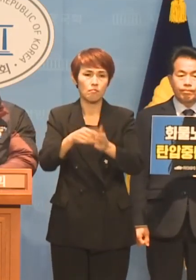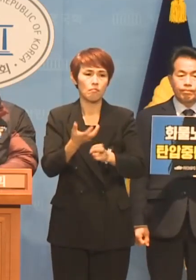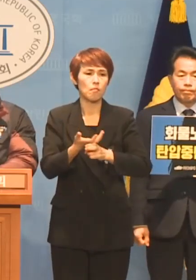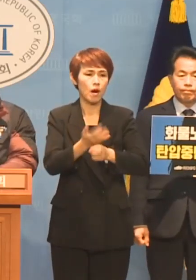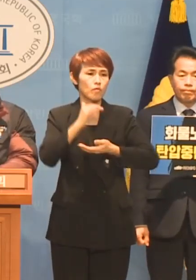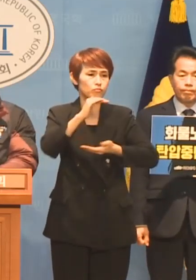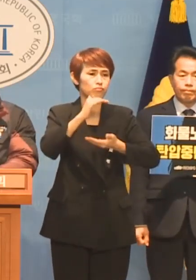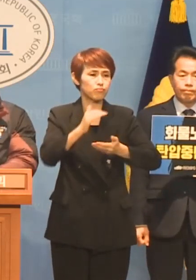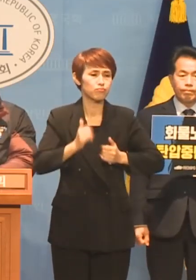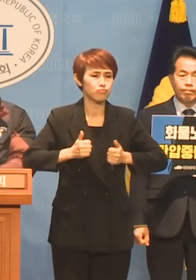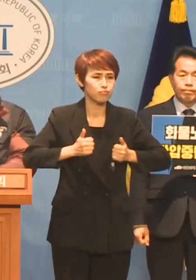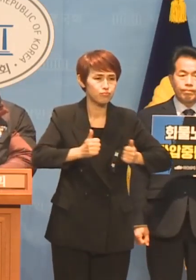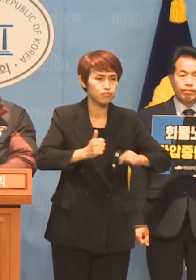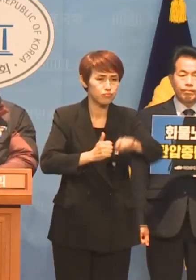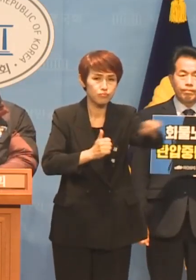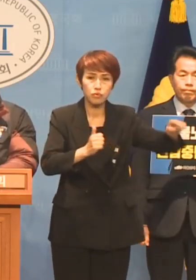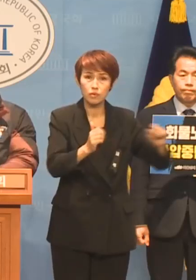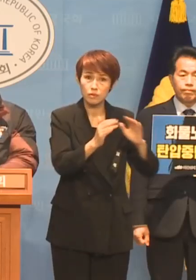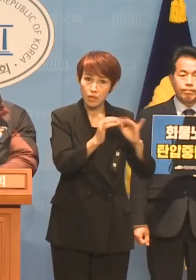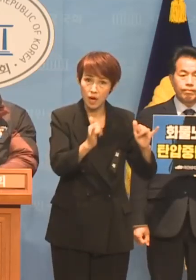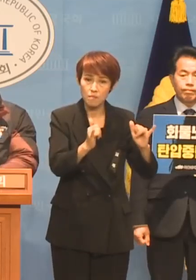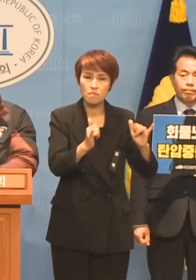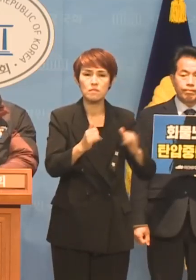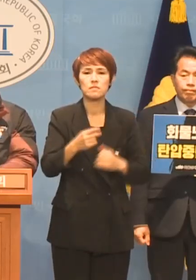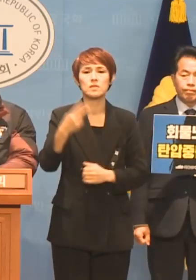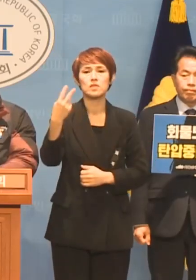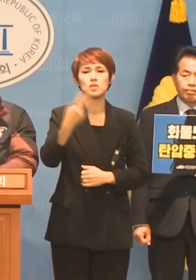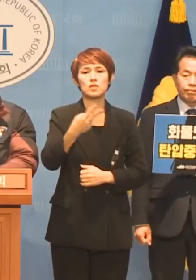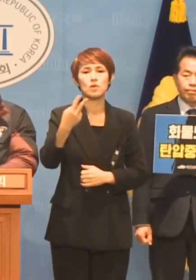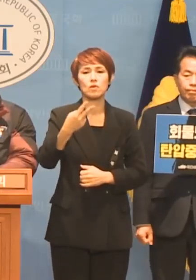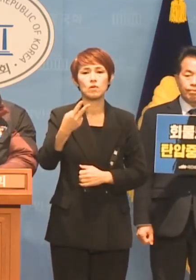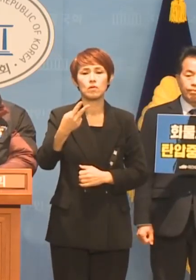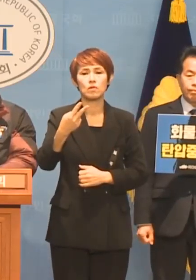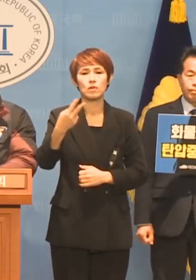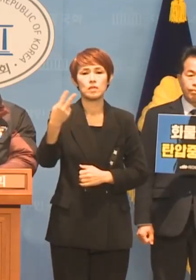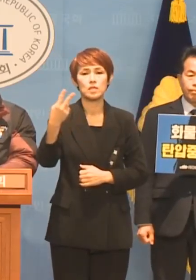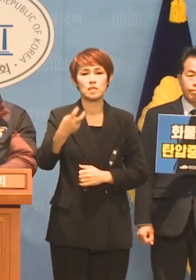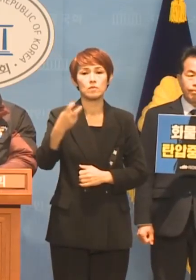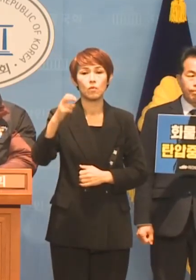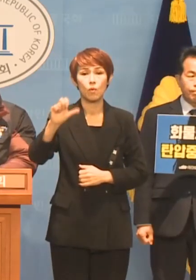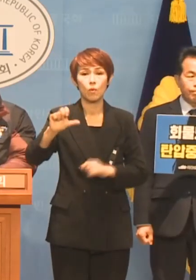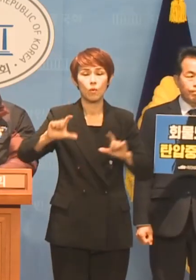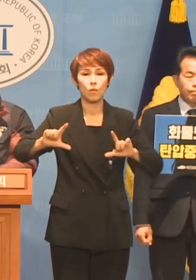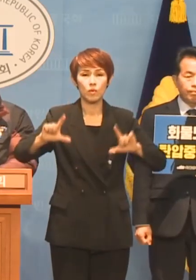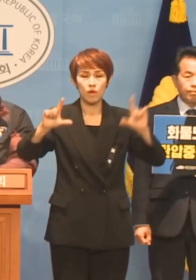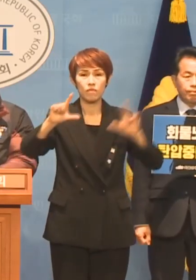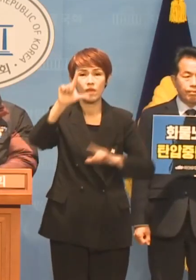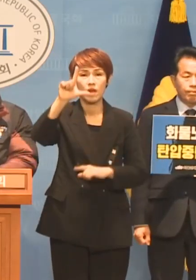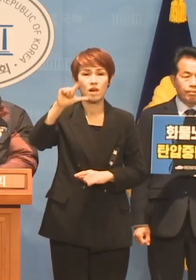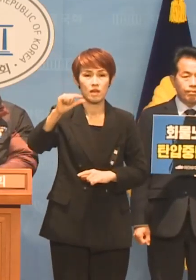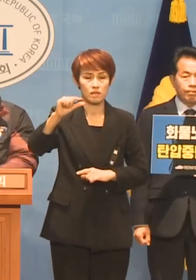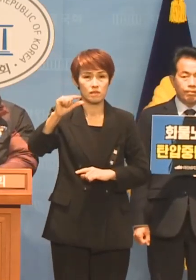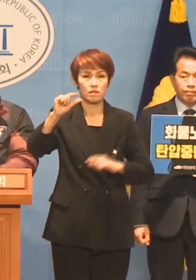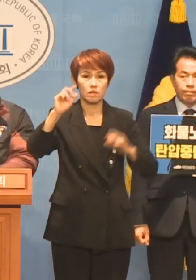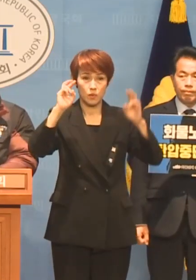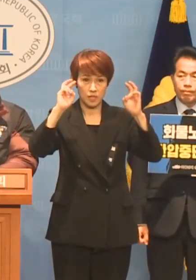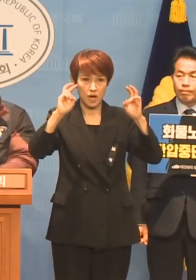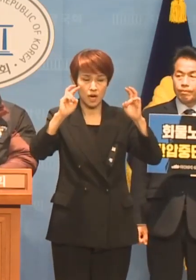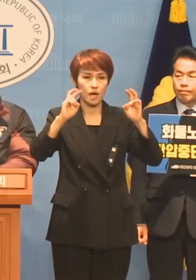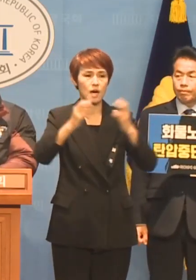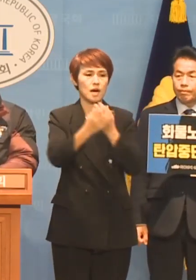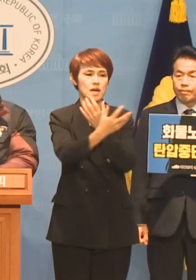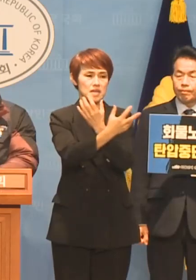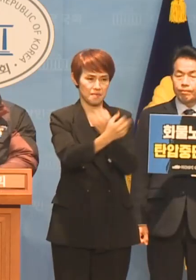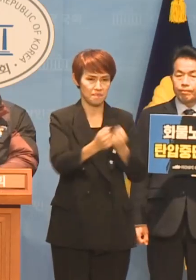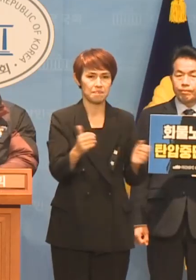있는 화물 노동자에게 2005년 1월 1일부터 LX판토스가 서본 배송을 계약했고